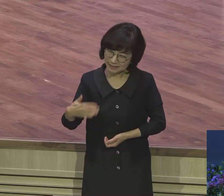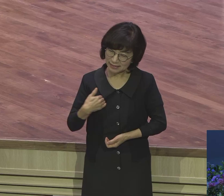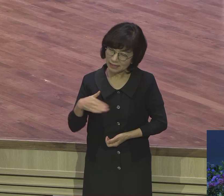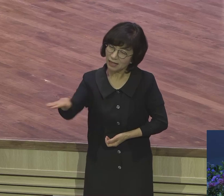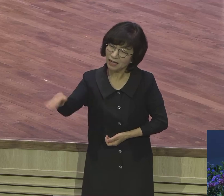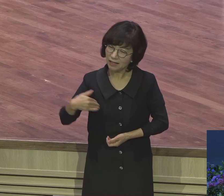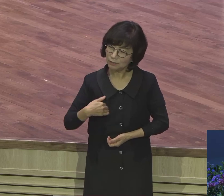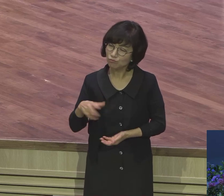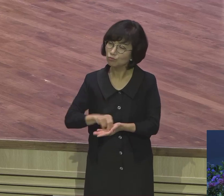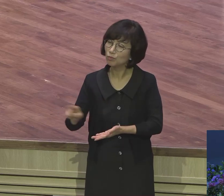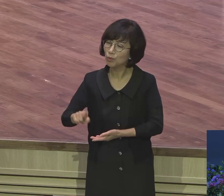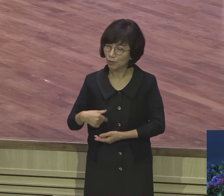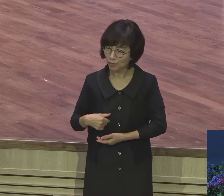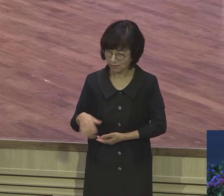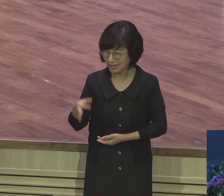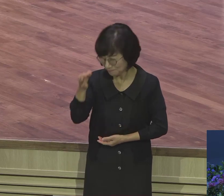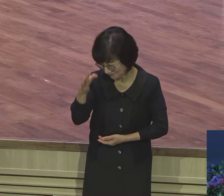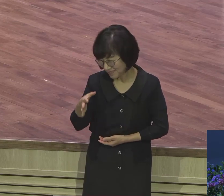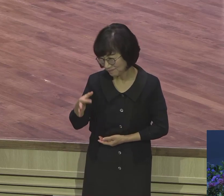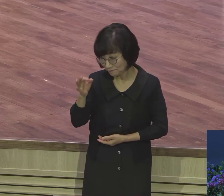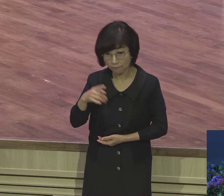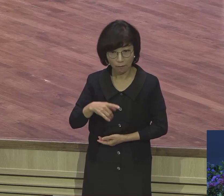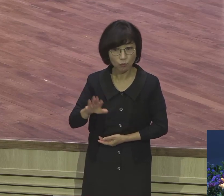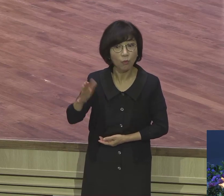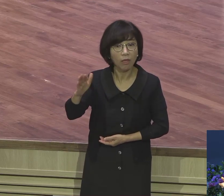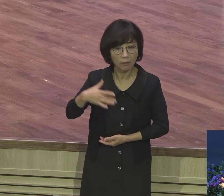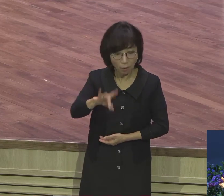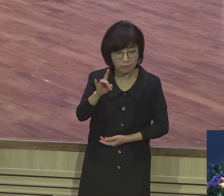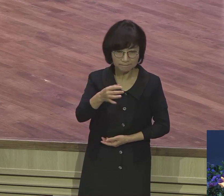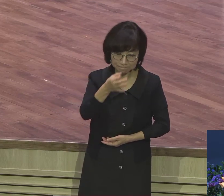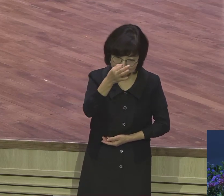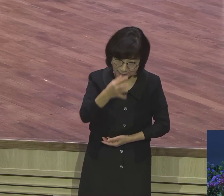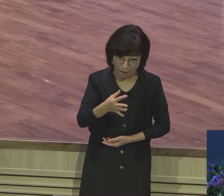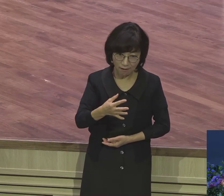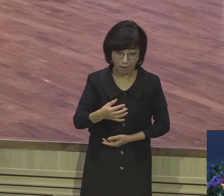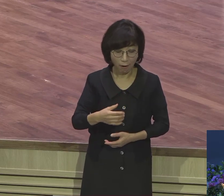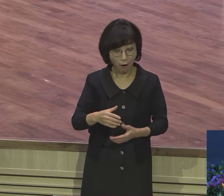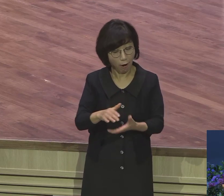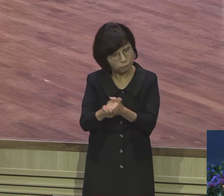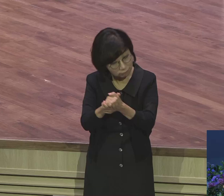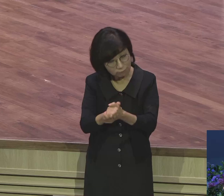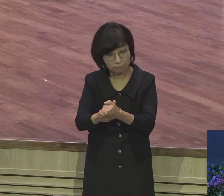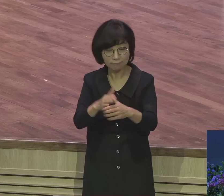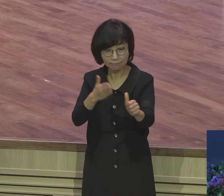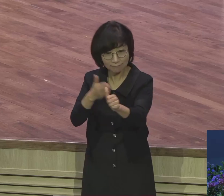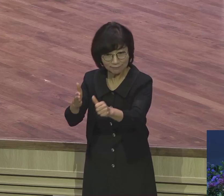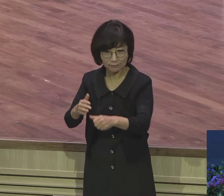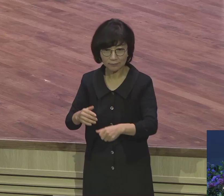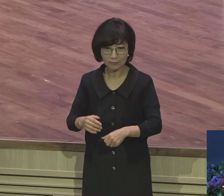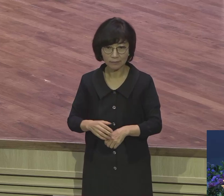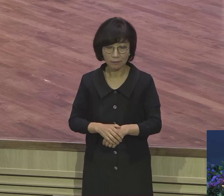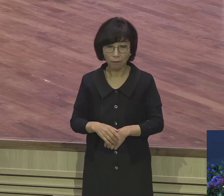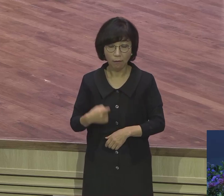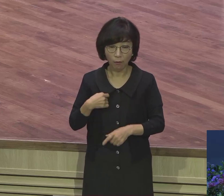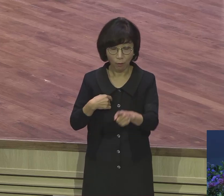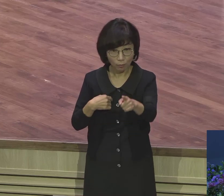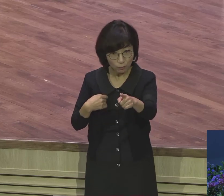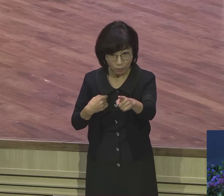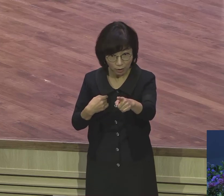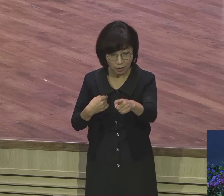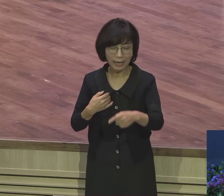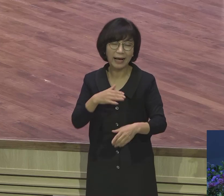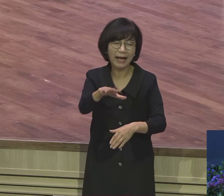걸린다. 용서해라. 또 내가 용서할게. 화해하자. 창대는 전혀 모르는데